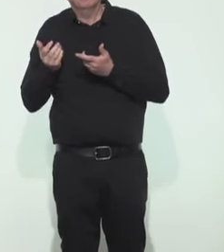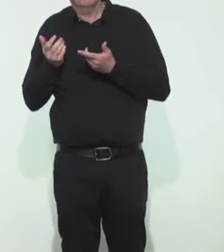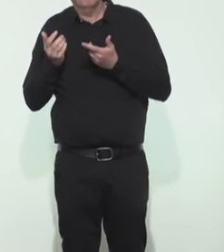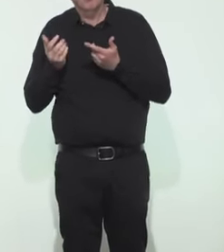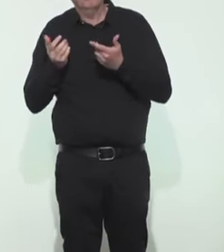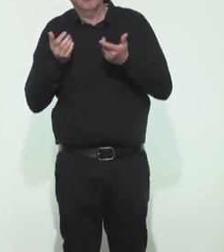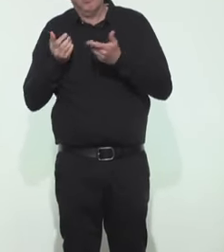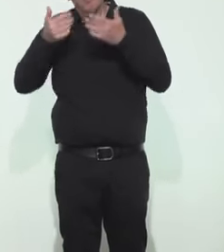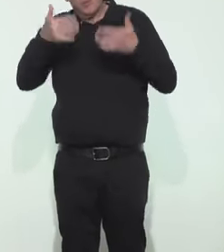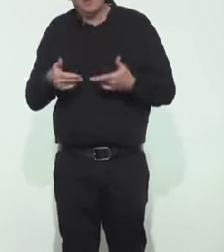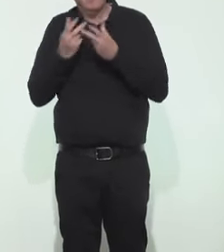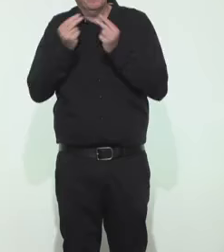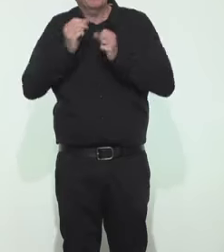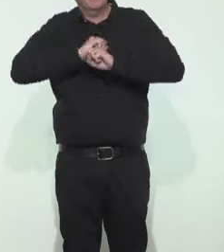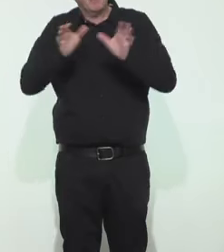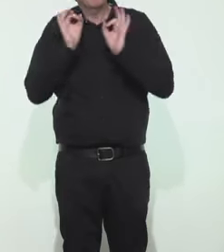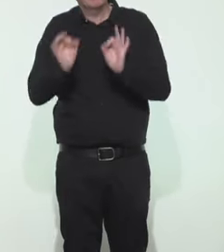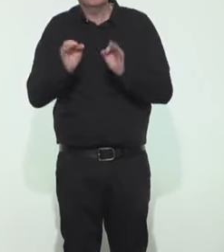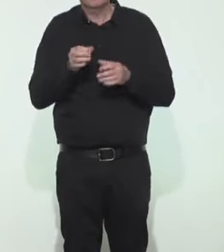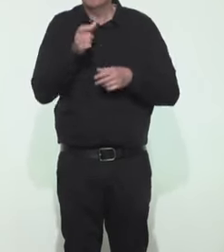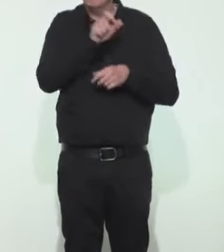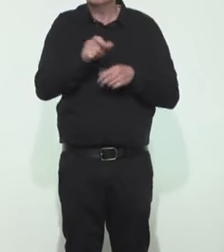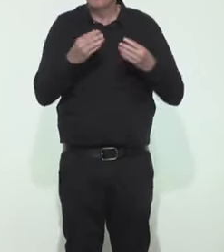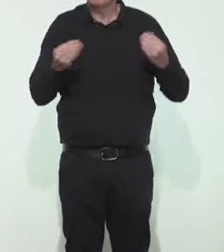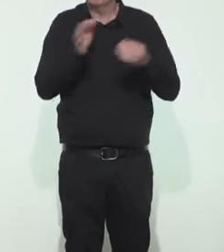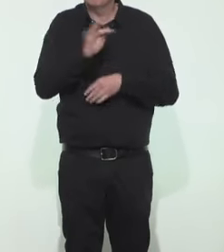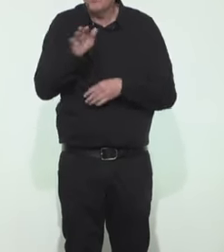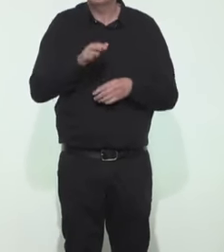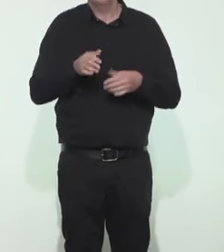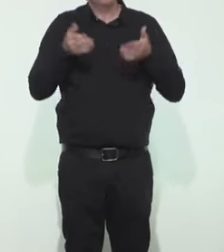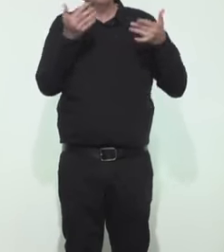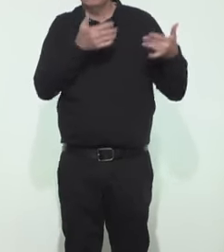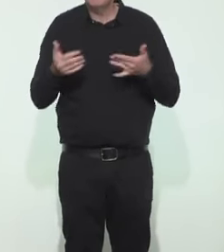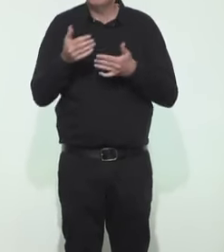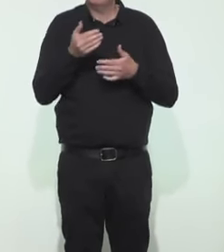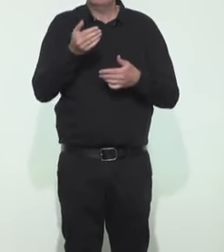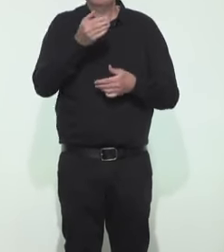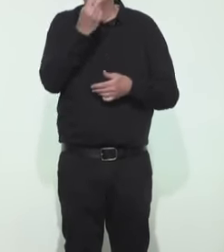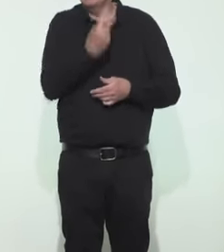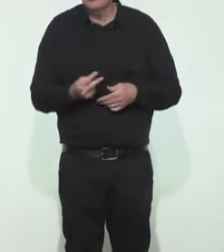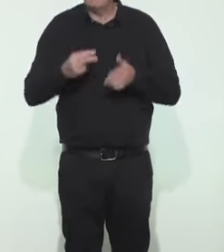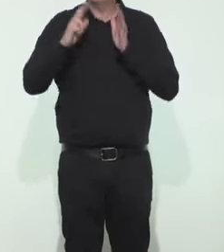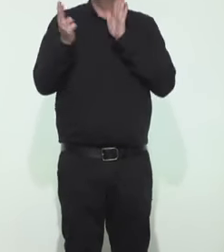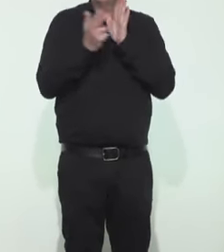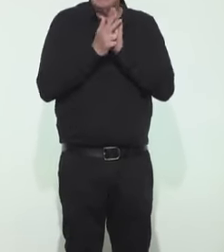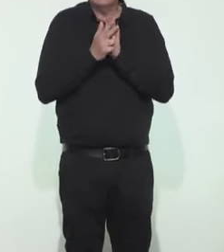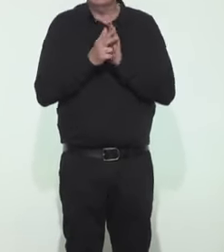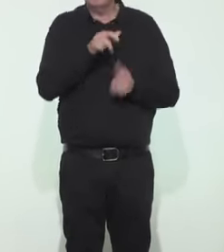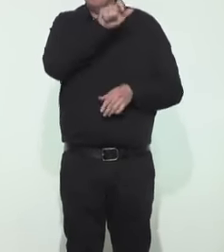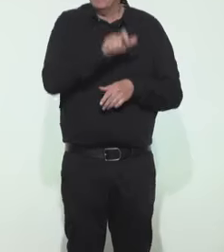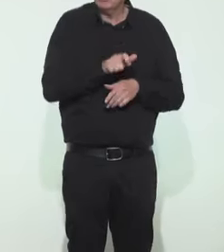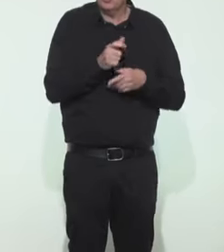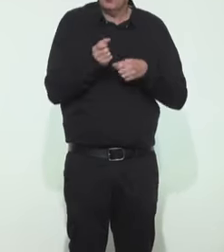une sécurité pour les français que de savoir que ces données sont nationale valide et que l'on parle bien de cas confirmés ou de cas